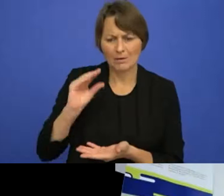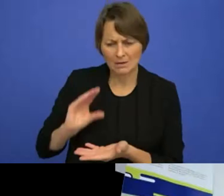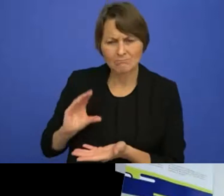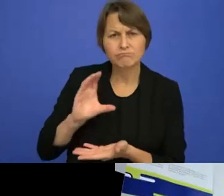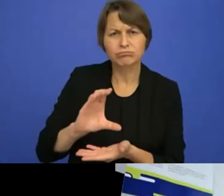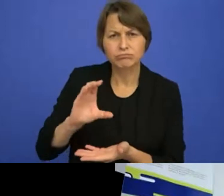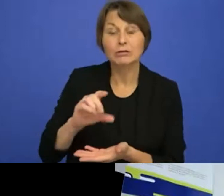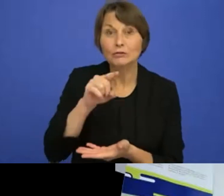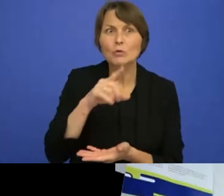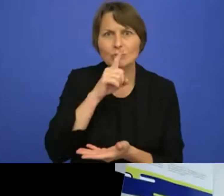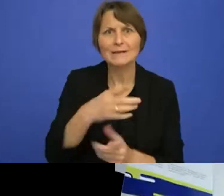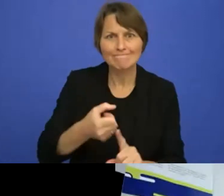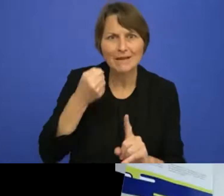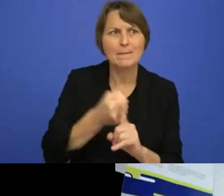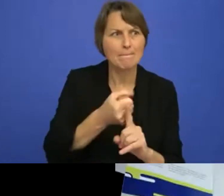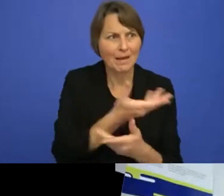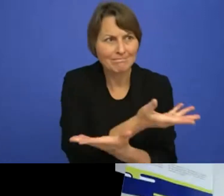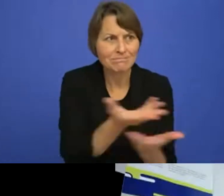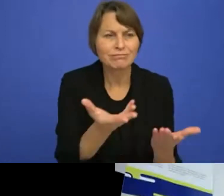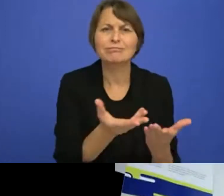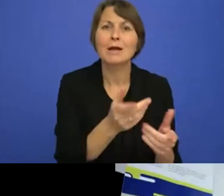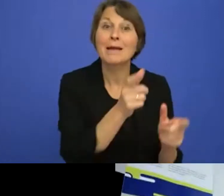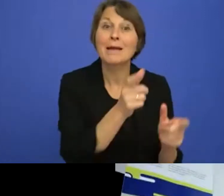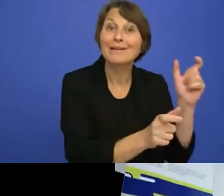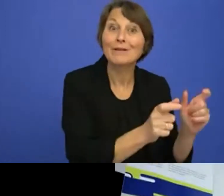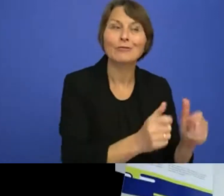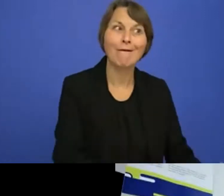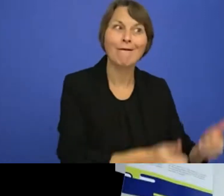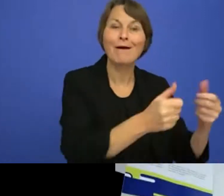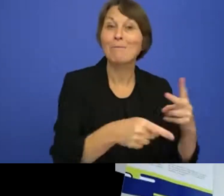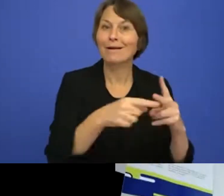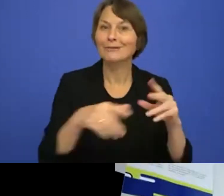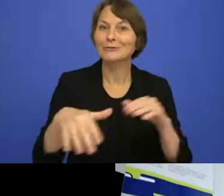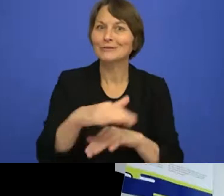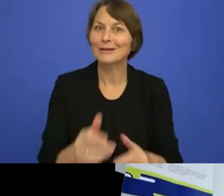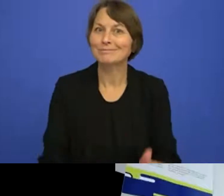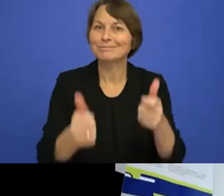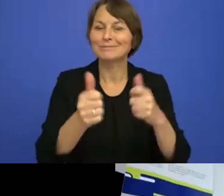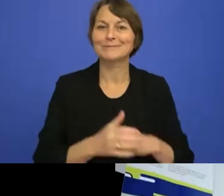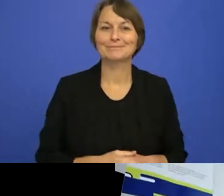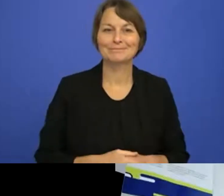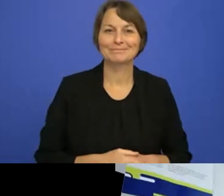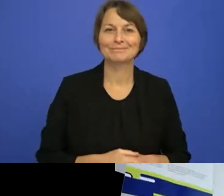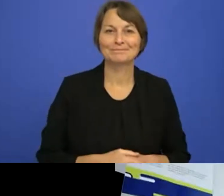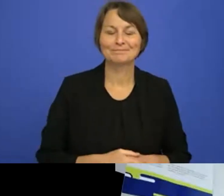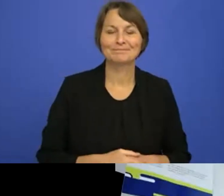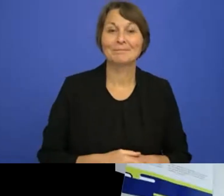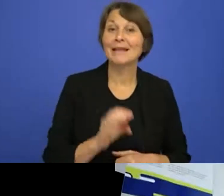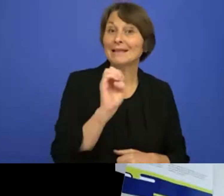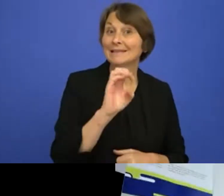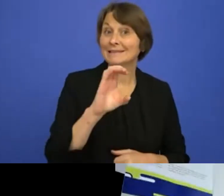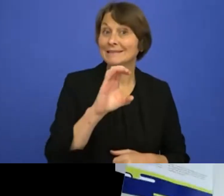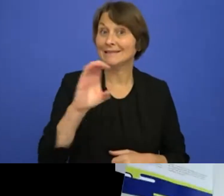des retombées bénéfiques sur l'économie, sur la société, etc. Et le PPE